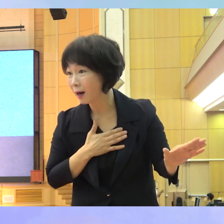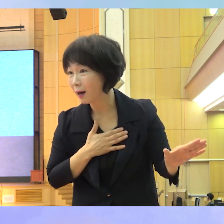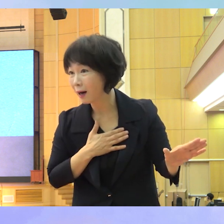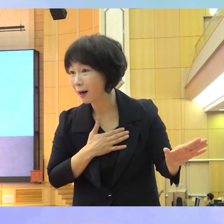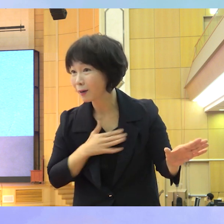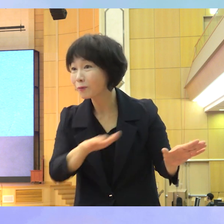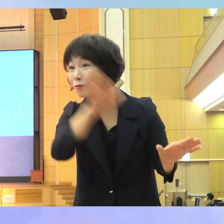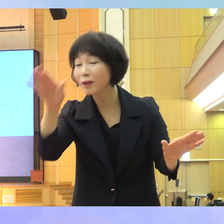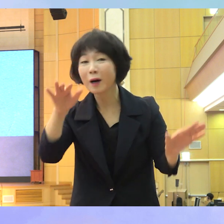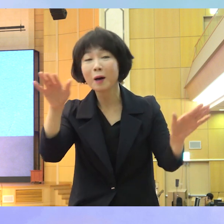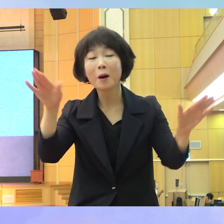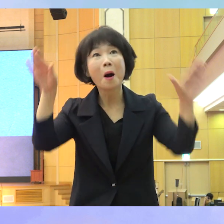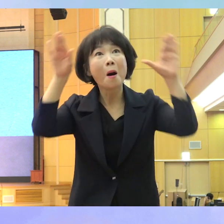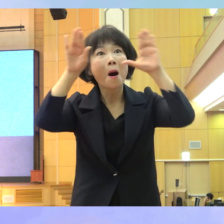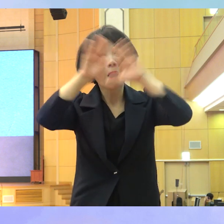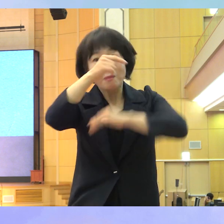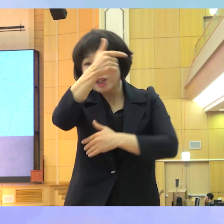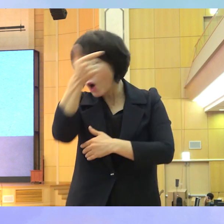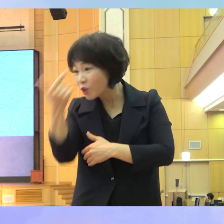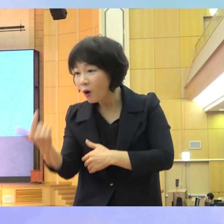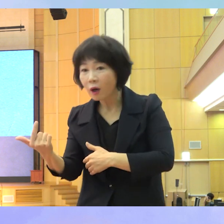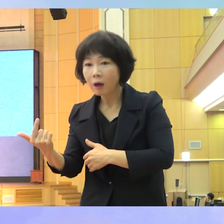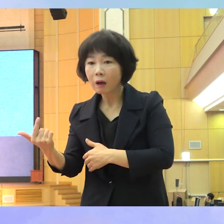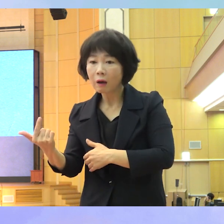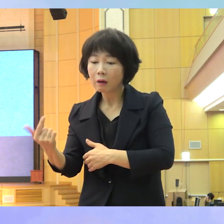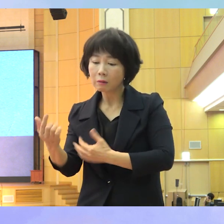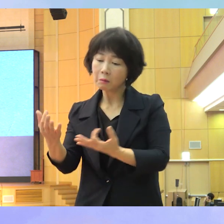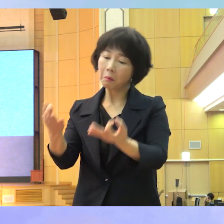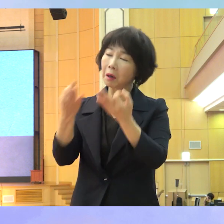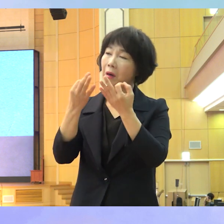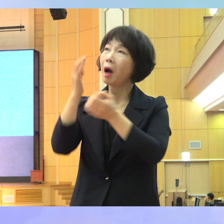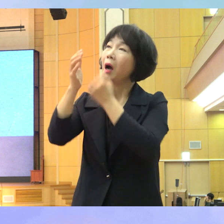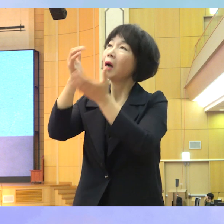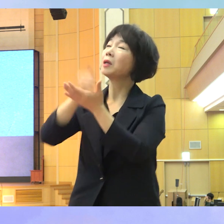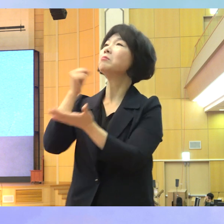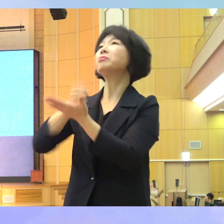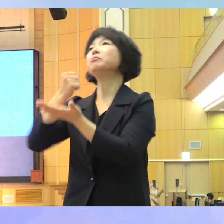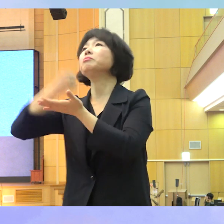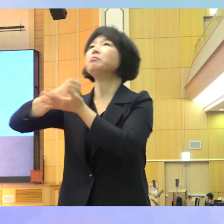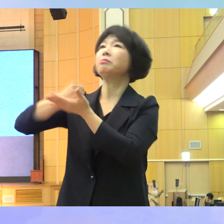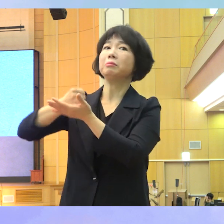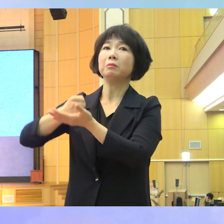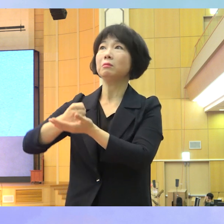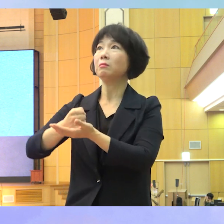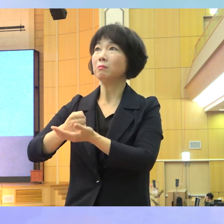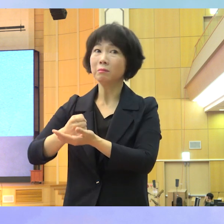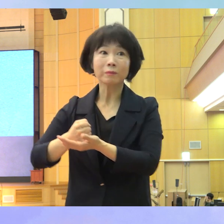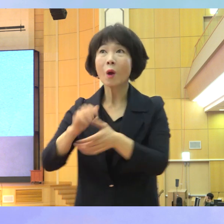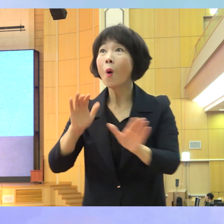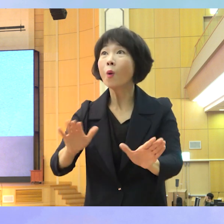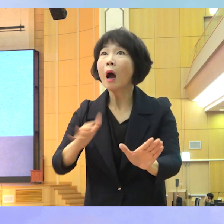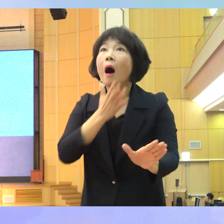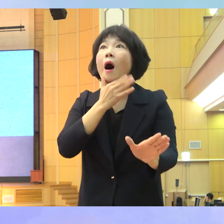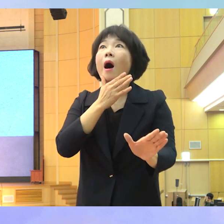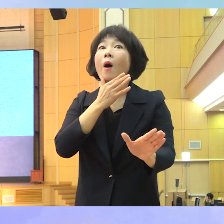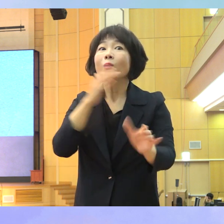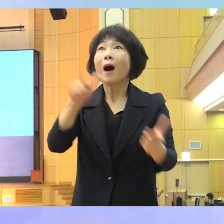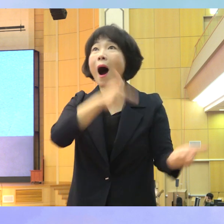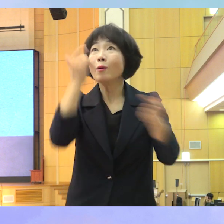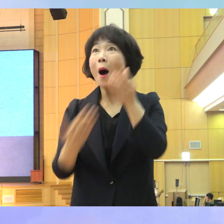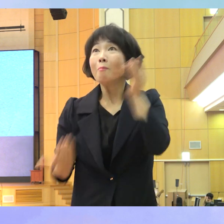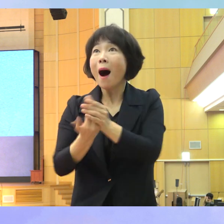우리가 한다는 말은 감사는 못할 망정, 하나님, 나에게 그런 큰 일이 있을 수도 있었는데 주님이